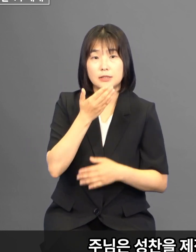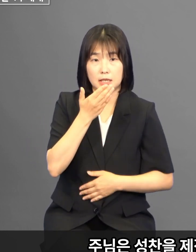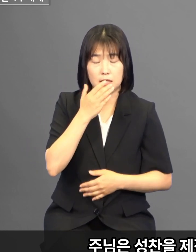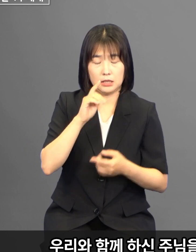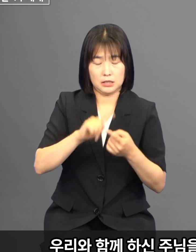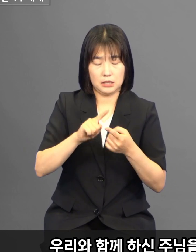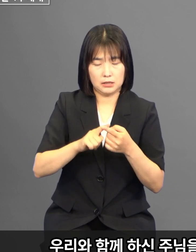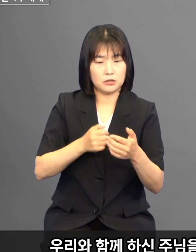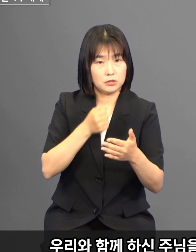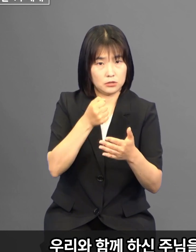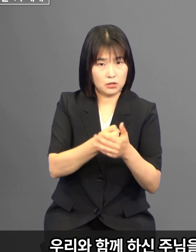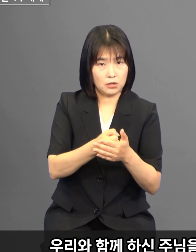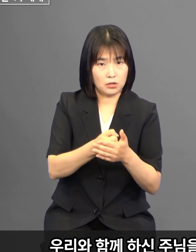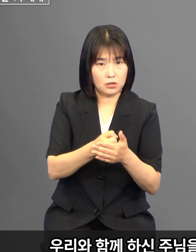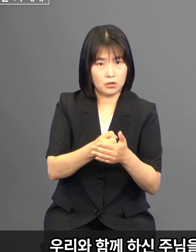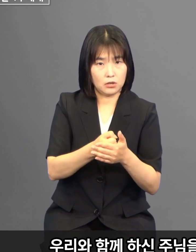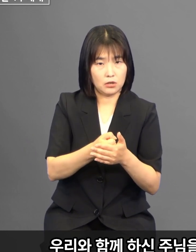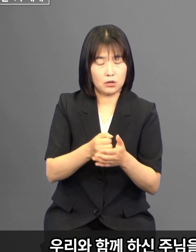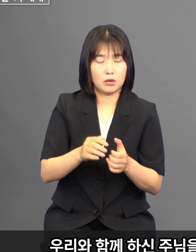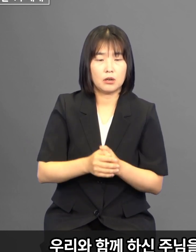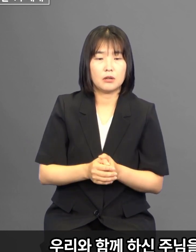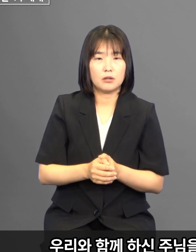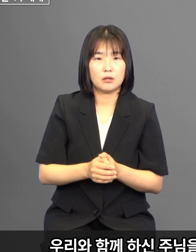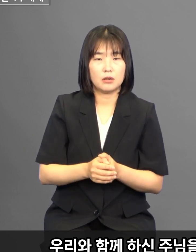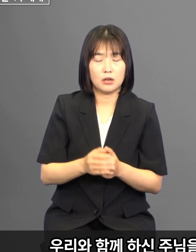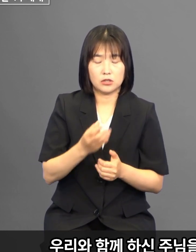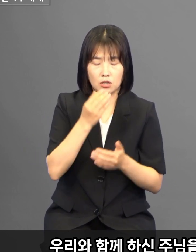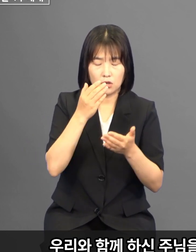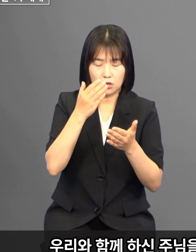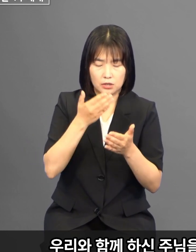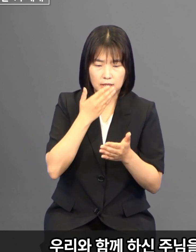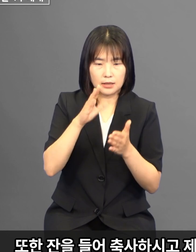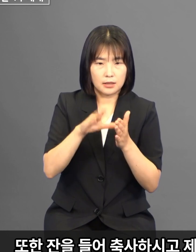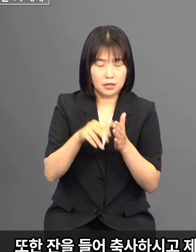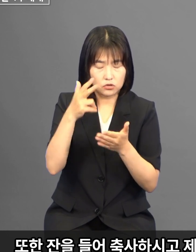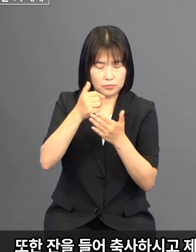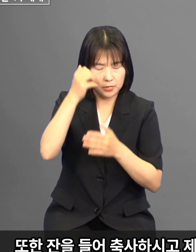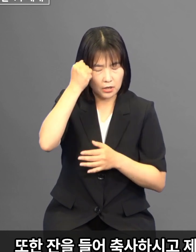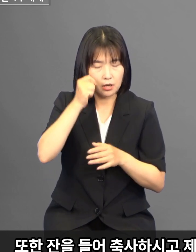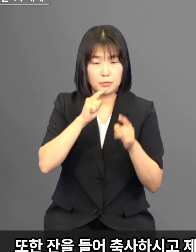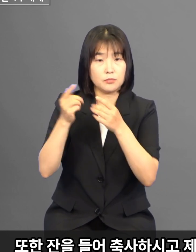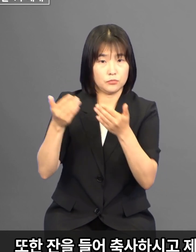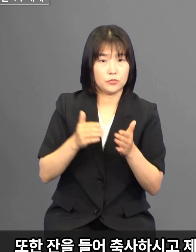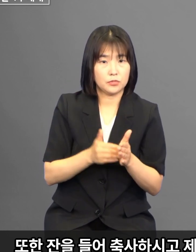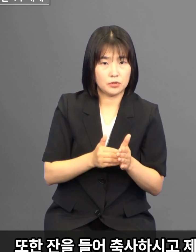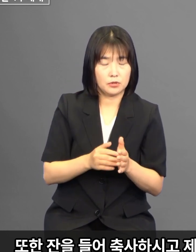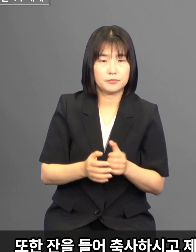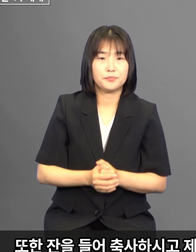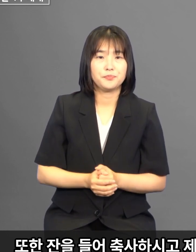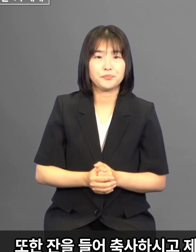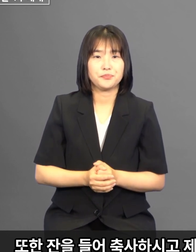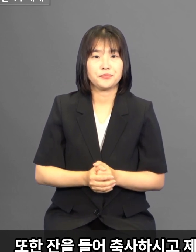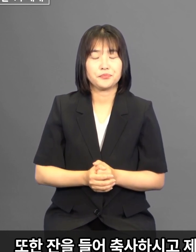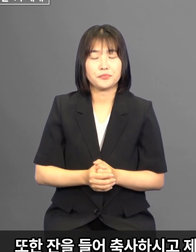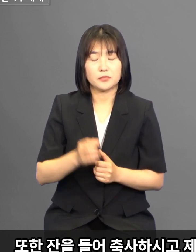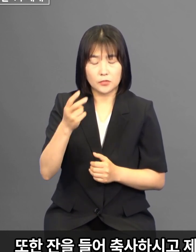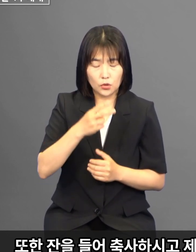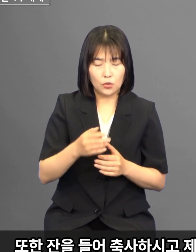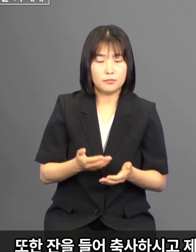때마다 우리와 함께 하신 주님을 꼭 기억하라고 말씀을 하셨습니다. 또한 잔을 들어 축사하시고 제자들에게